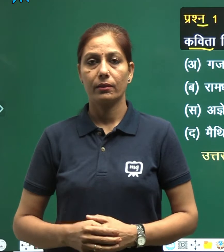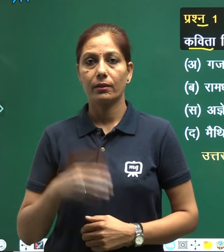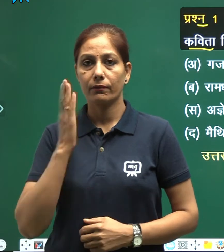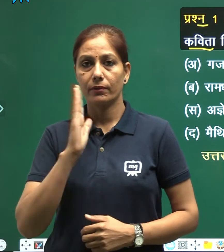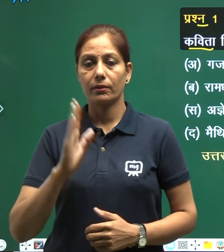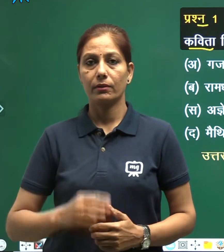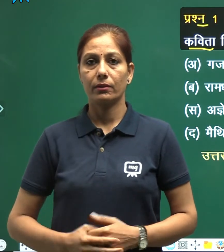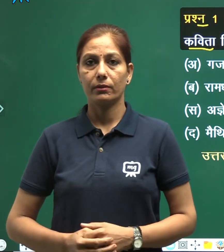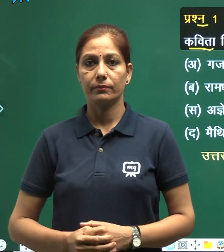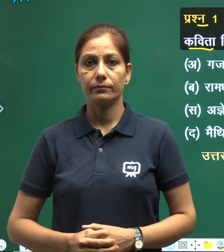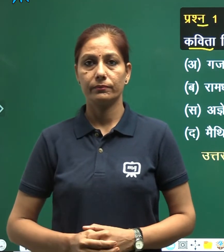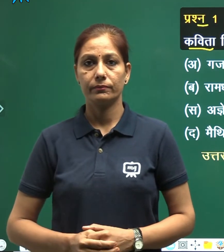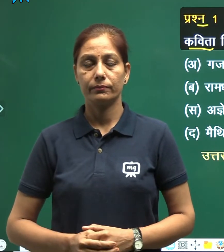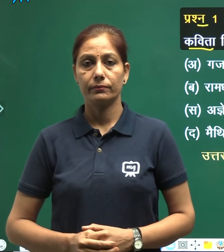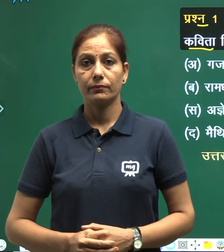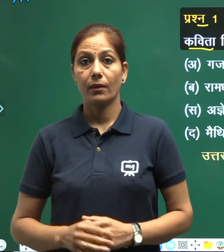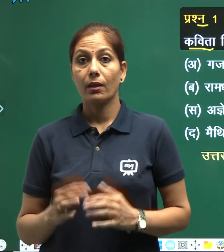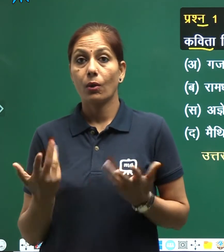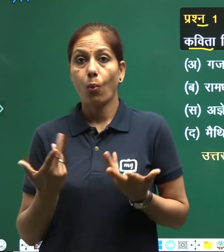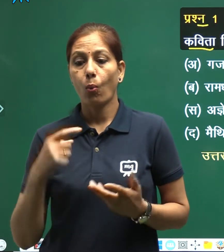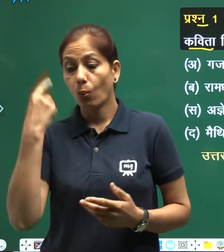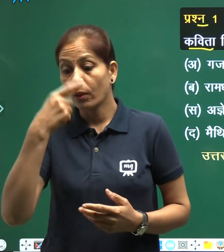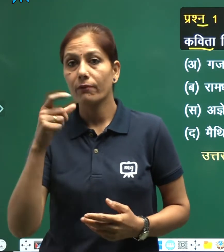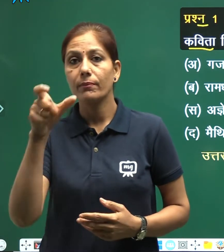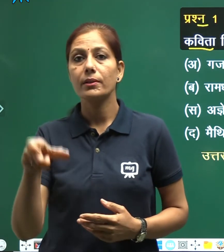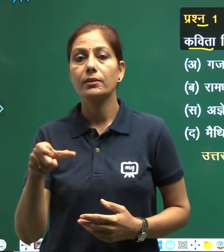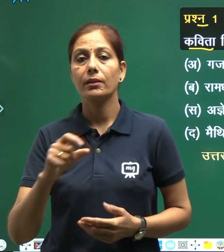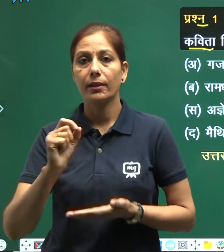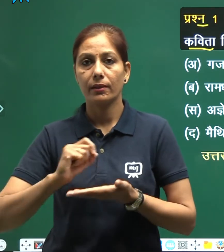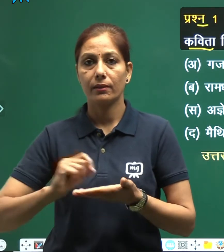कविता किस कवि ने लिखी है?